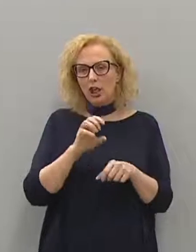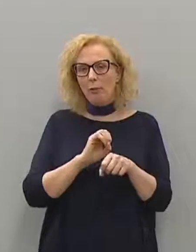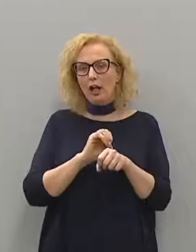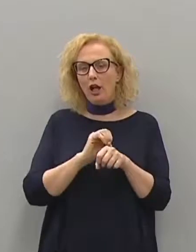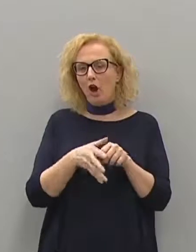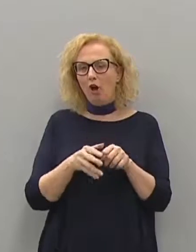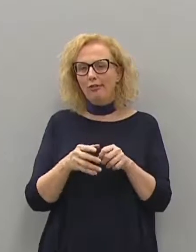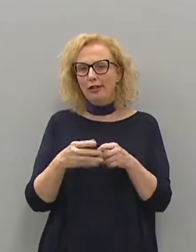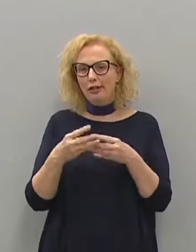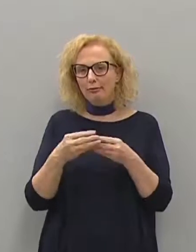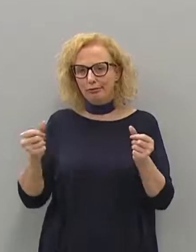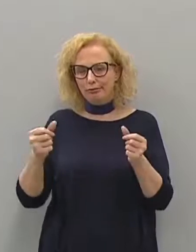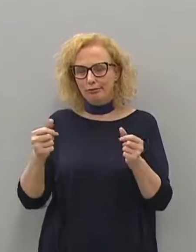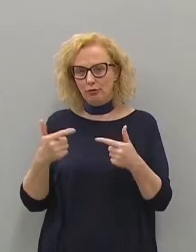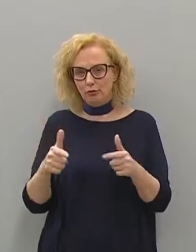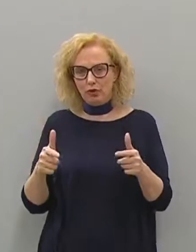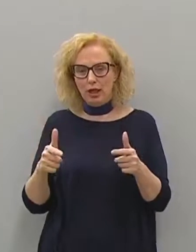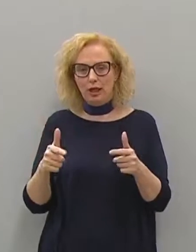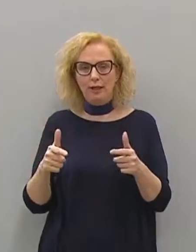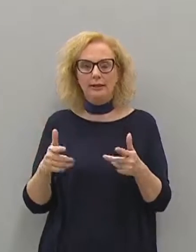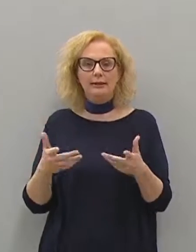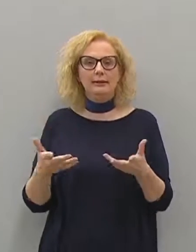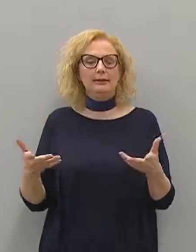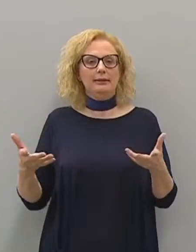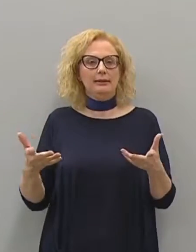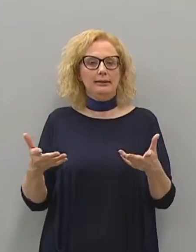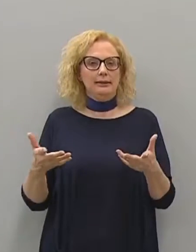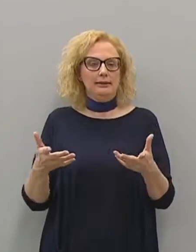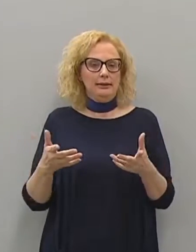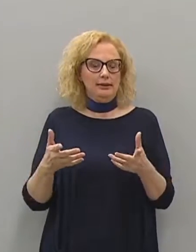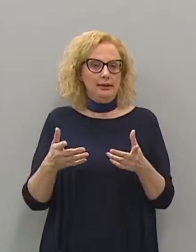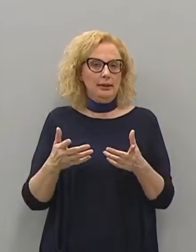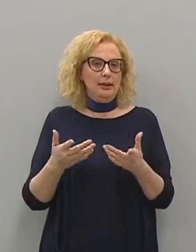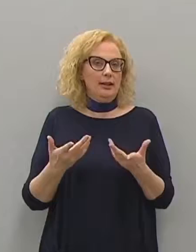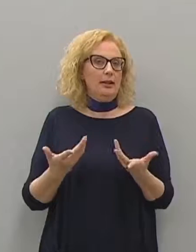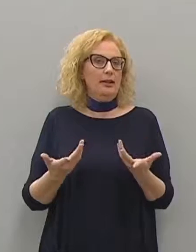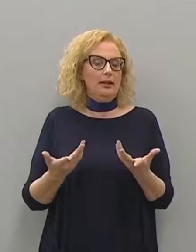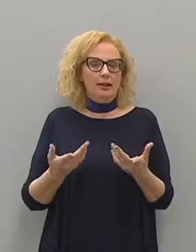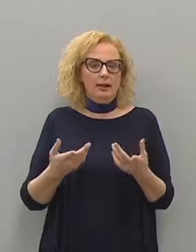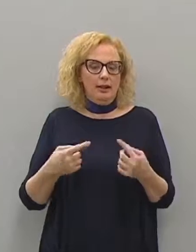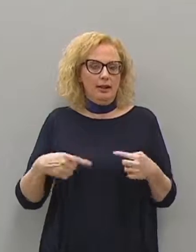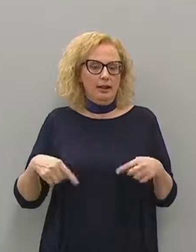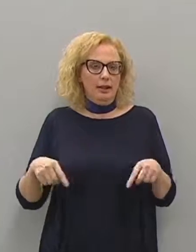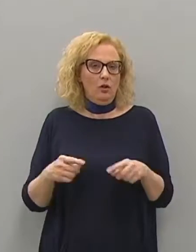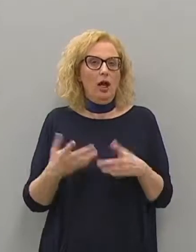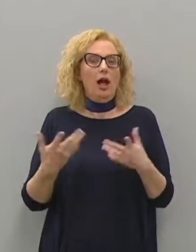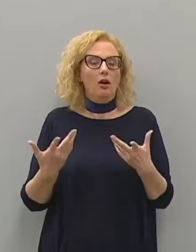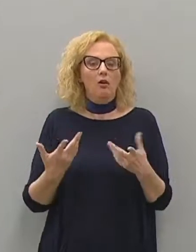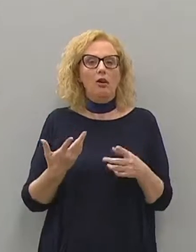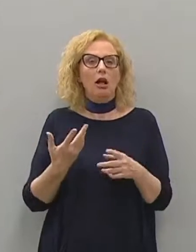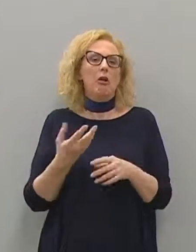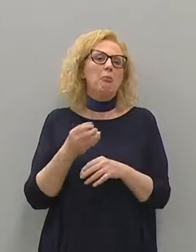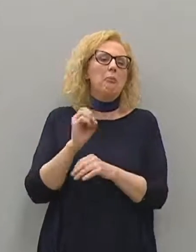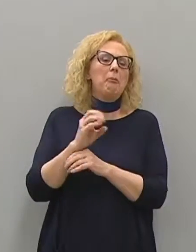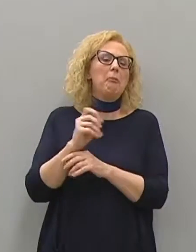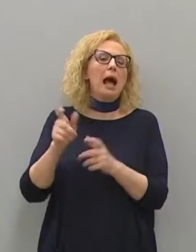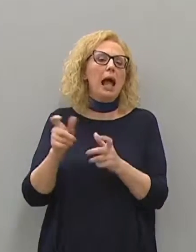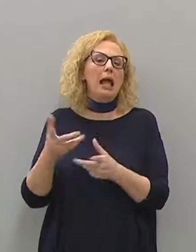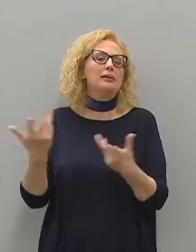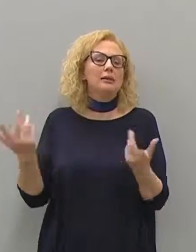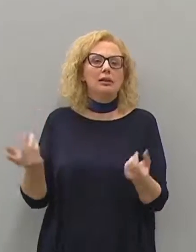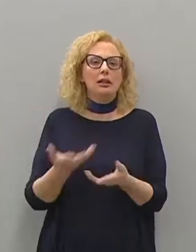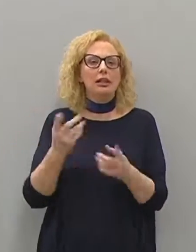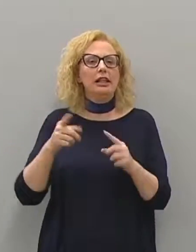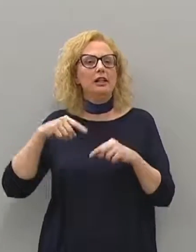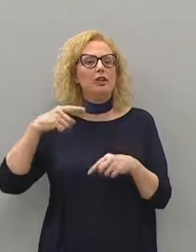purtroppo a questo non sta accadendo ecco i maestri in giro benissimo ok va